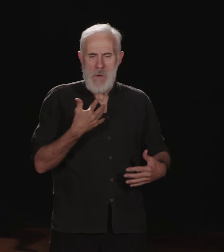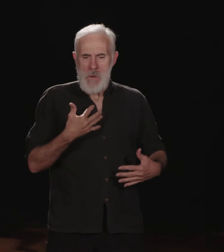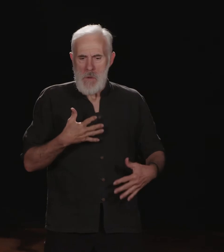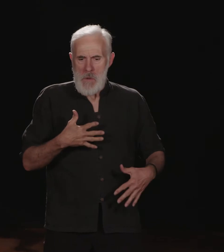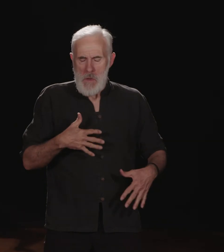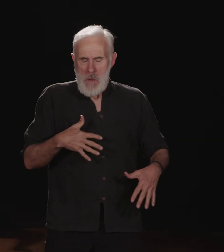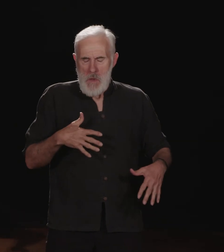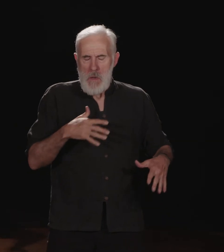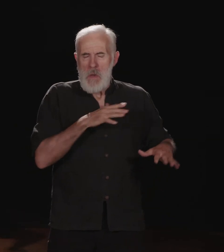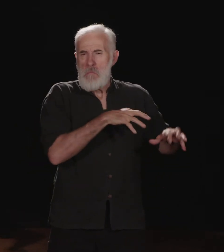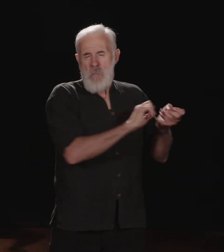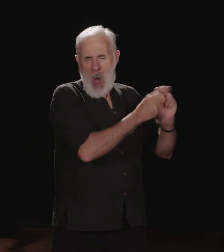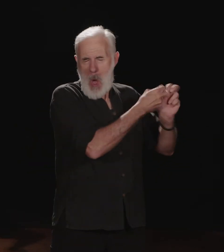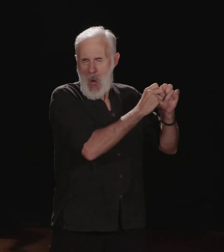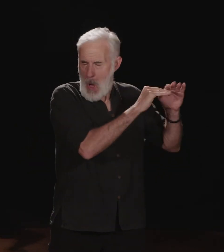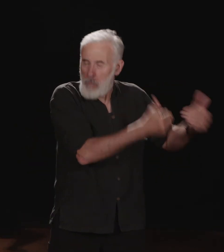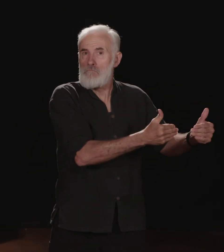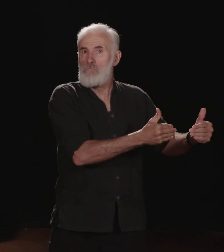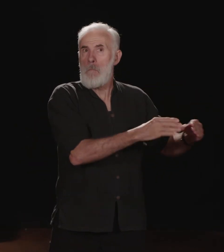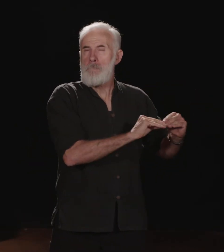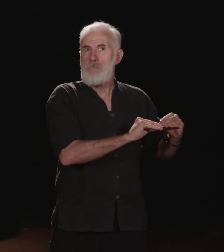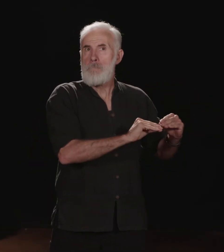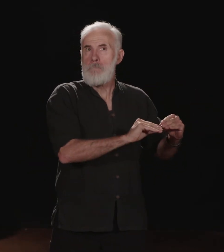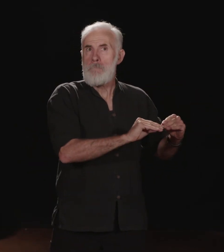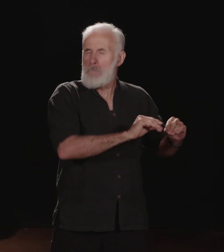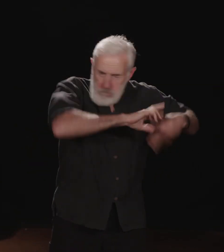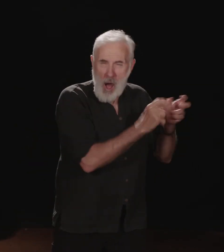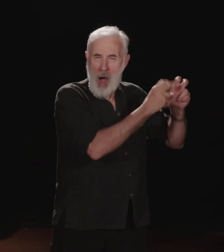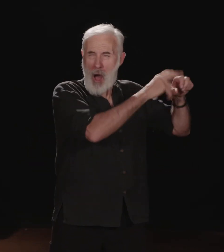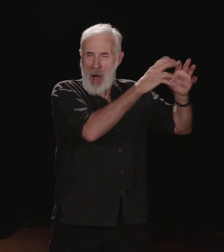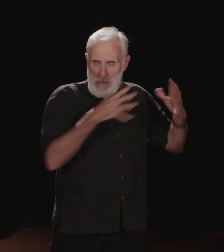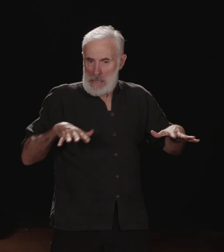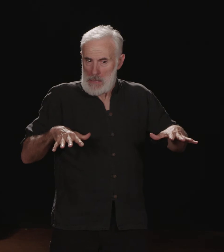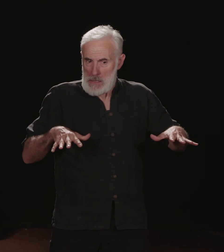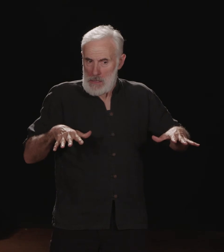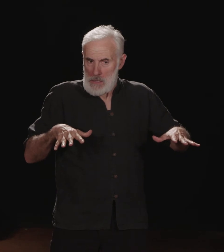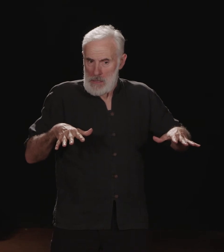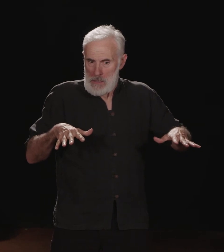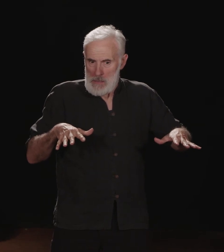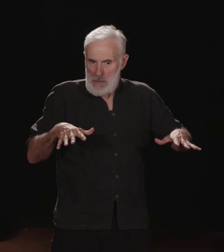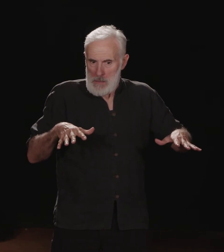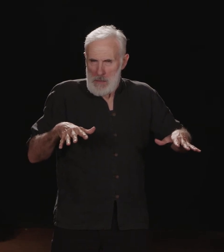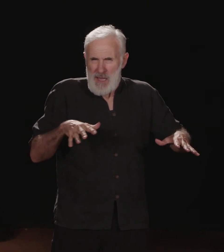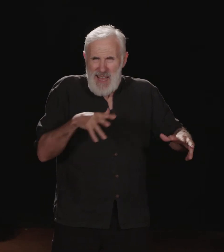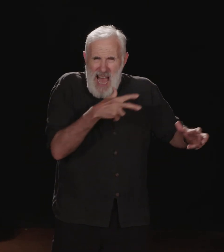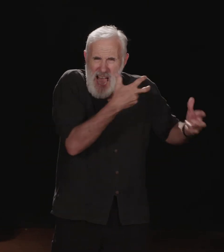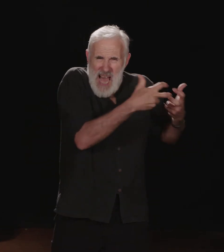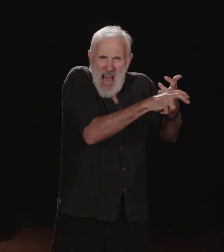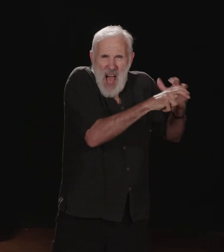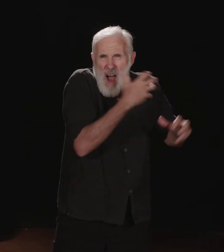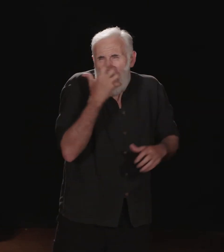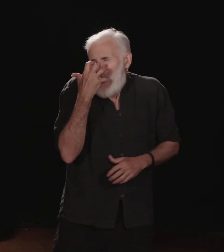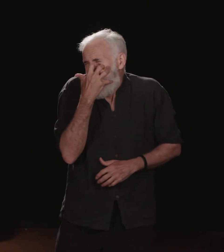Puis ça s'est arrêté. Puis ça a recommencé pire. Les bruits étaient si